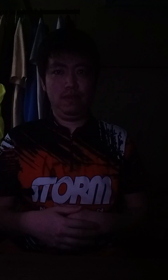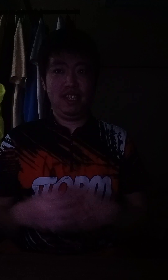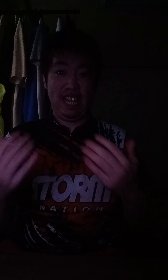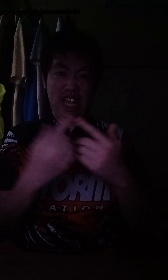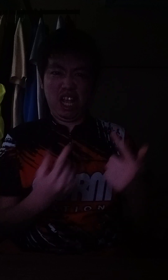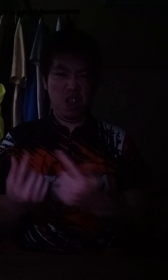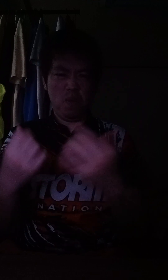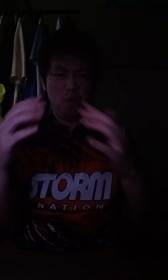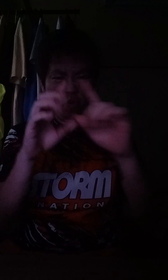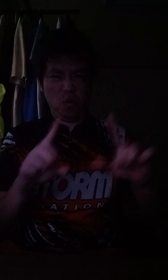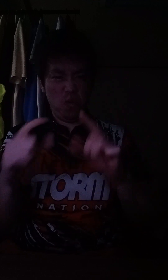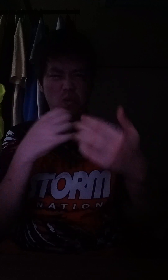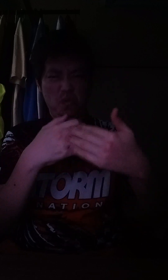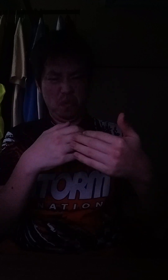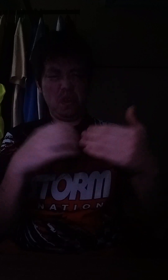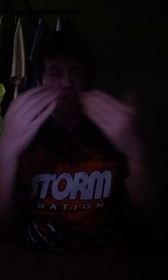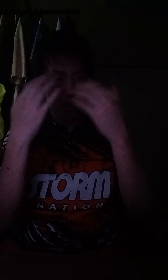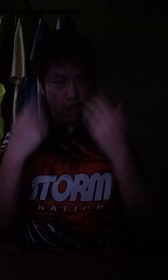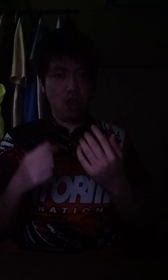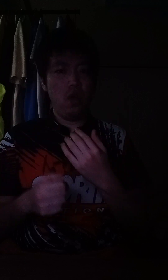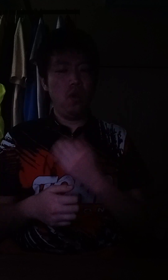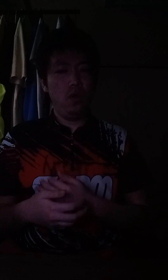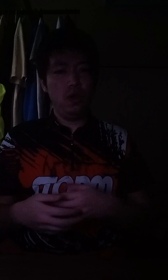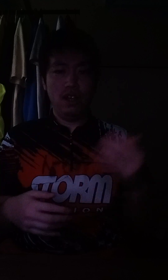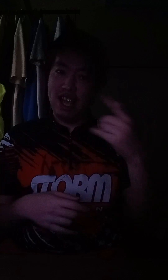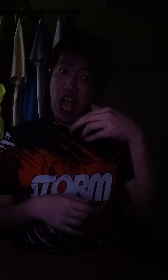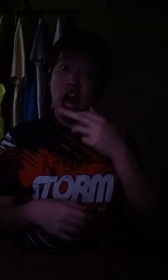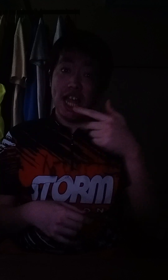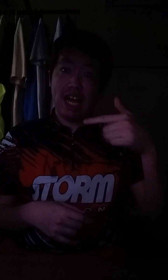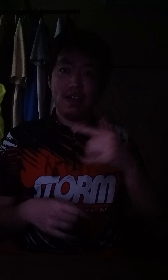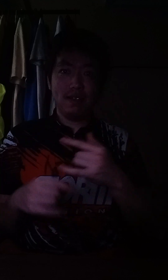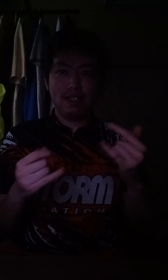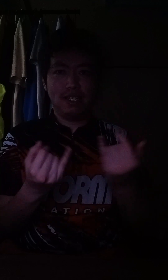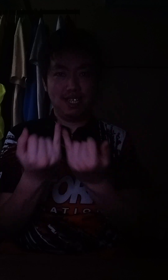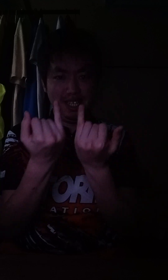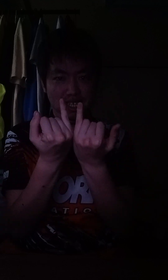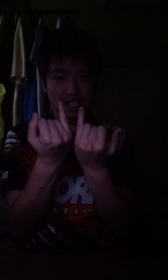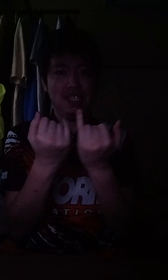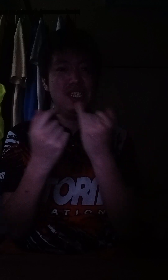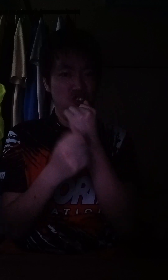계속된 병원 생활이 힘들 법도 한데 현아가 늘 웃음을 잃지 않는 이유.